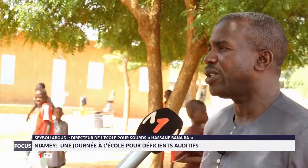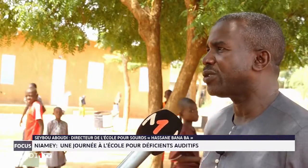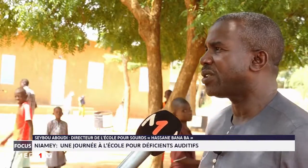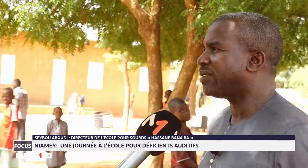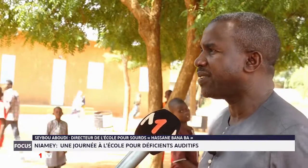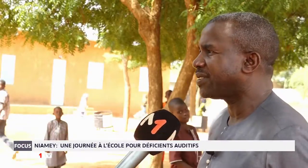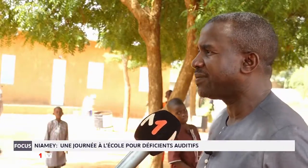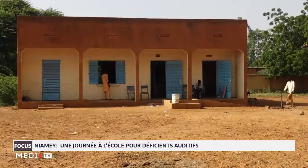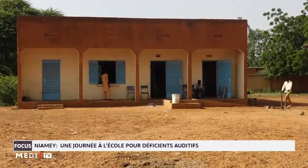les autres enfants.